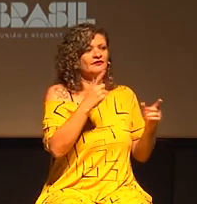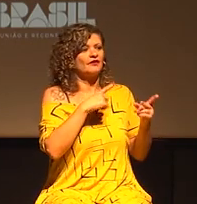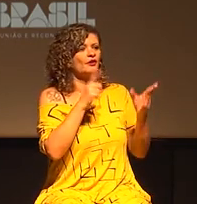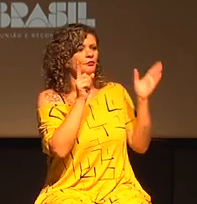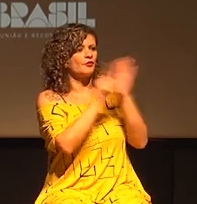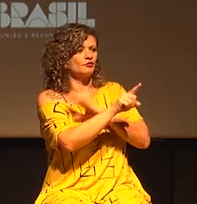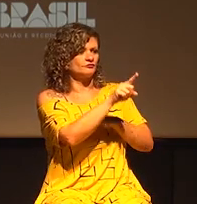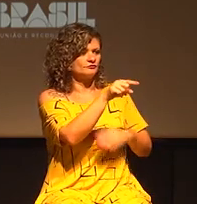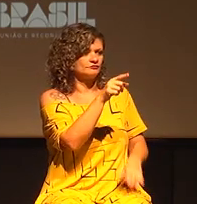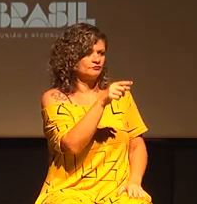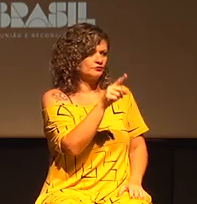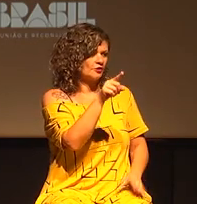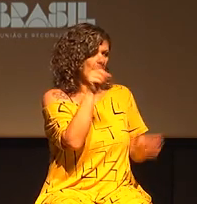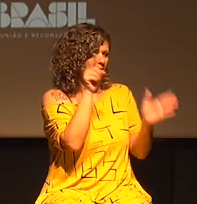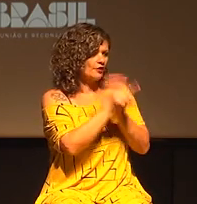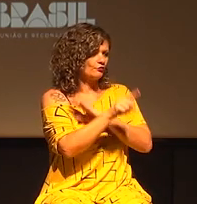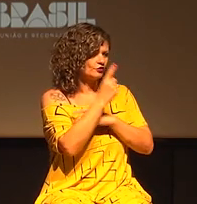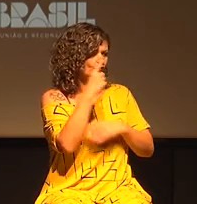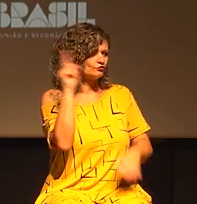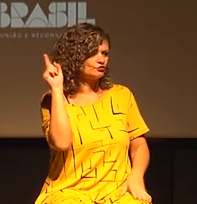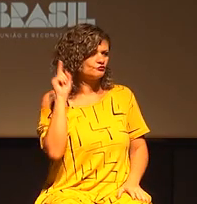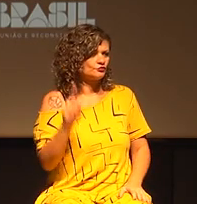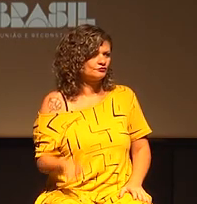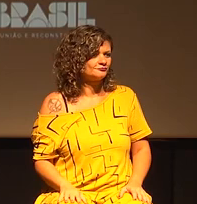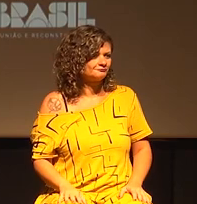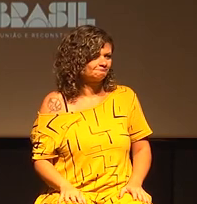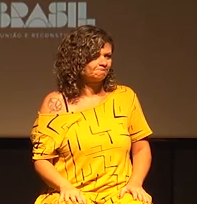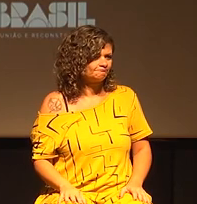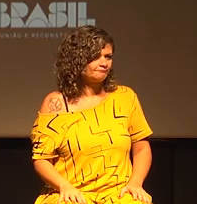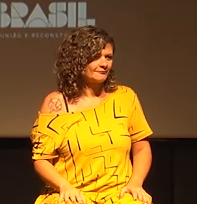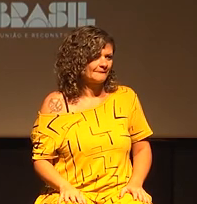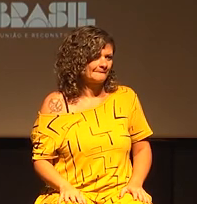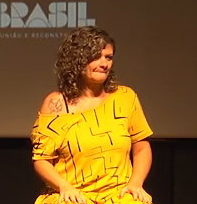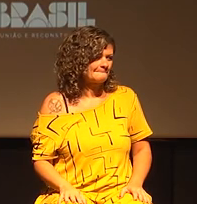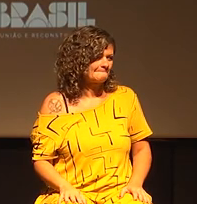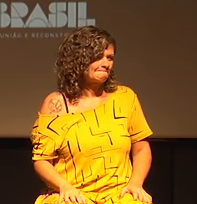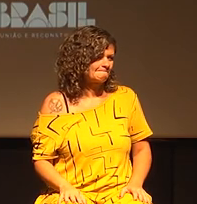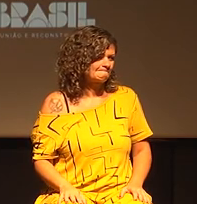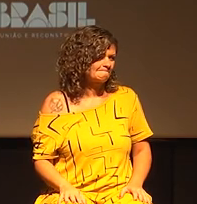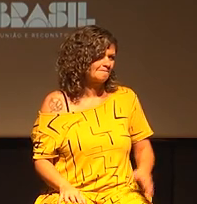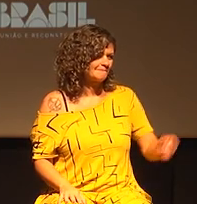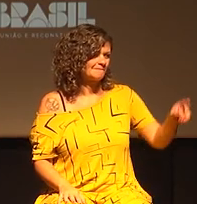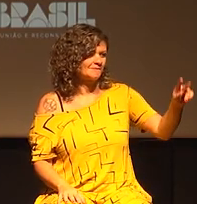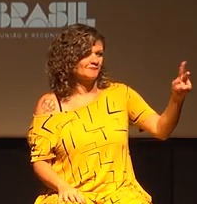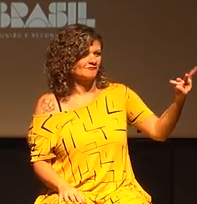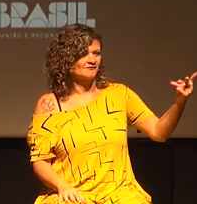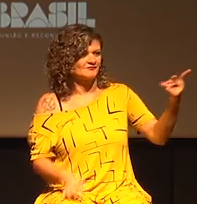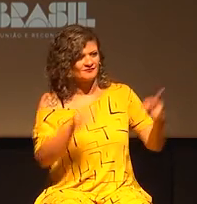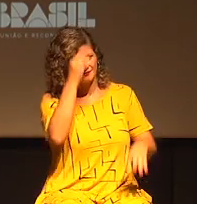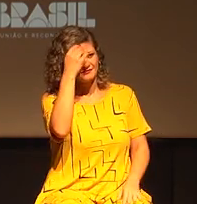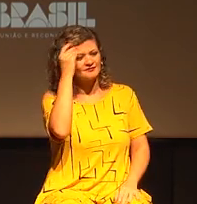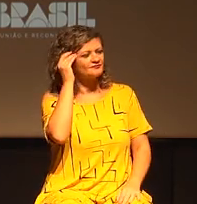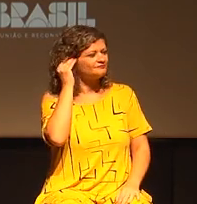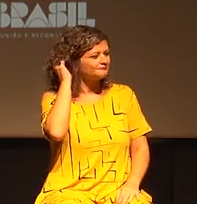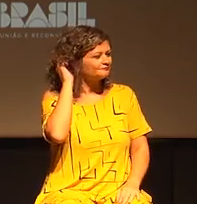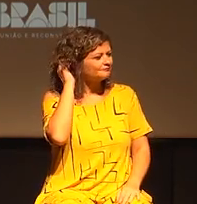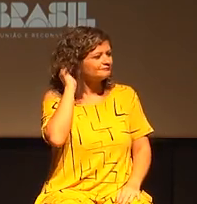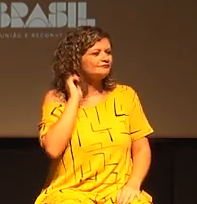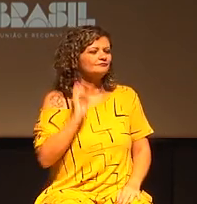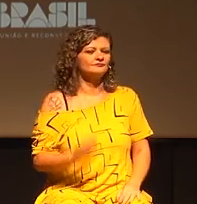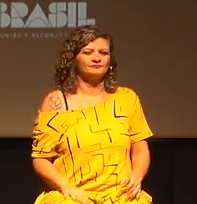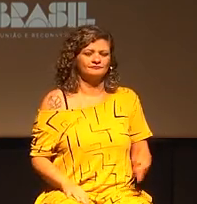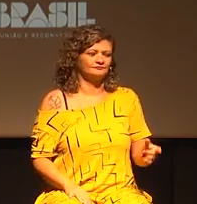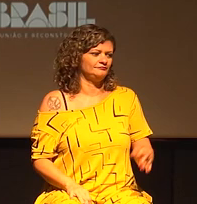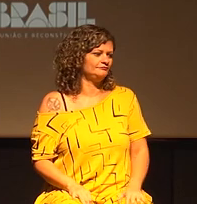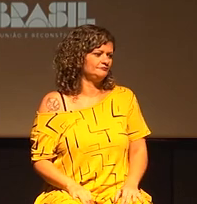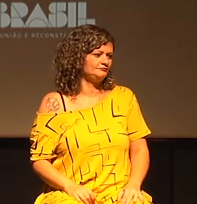ali encerrar com essa pergunta acho que tem né ninguém mais quer perguntar né ah tem só mais uma aqui Carol ó rapidinho